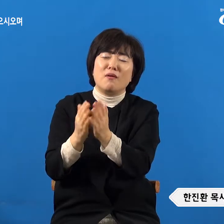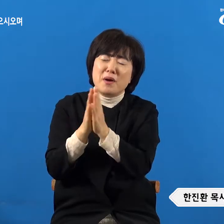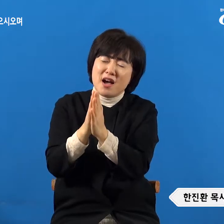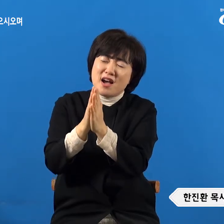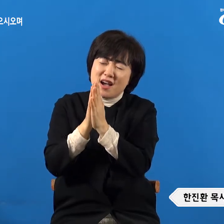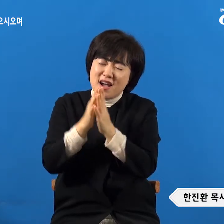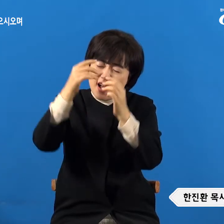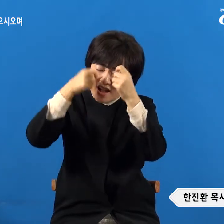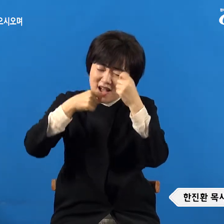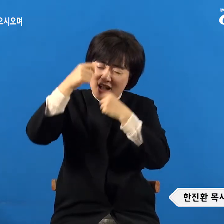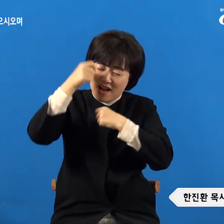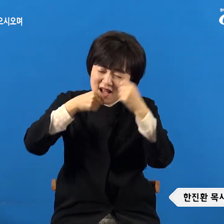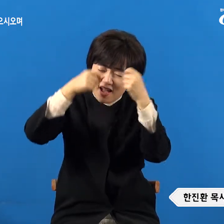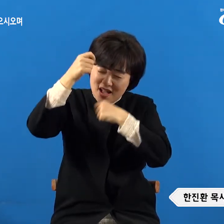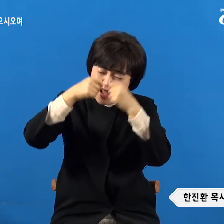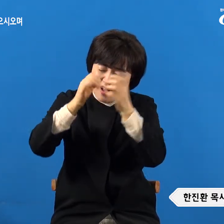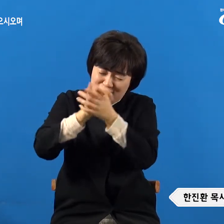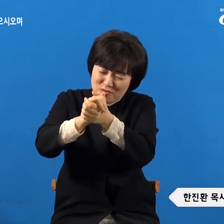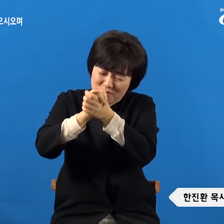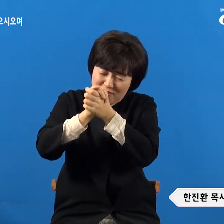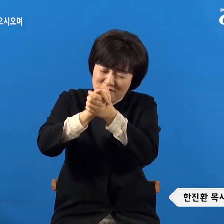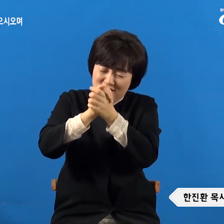울면서 하나님 앞에 매달렸습니다.